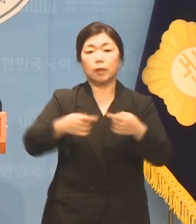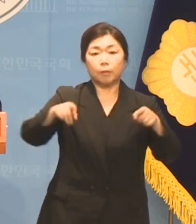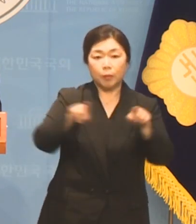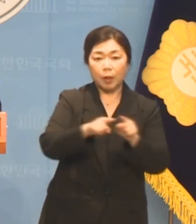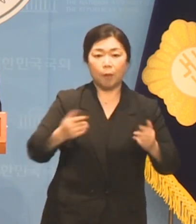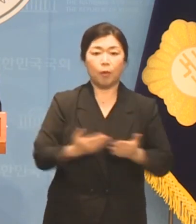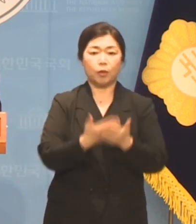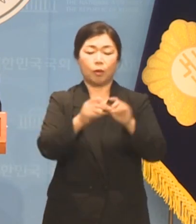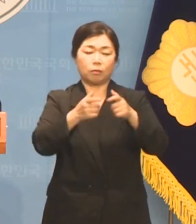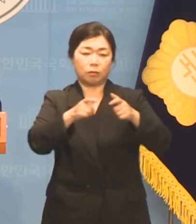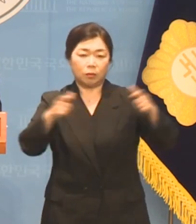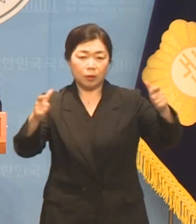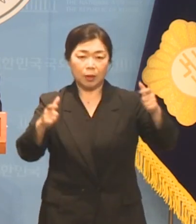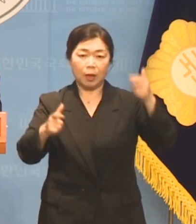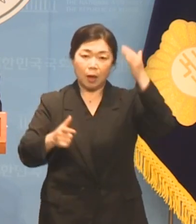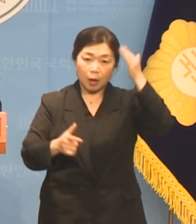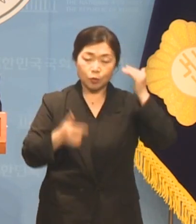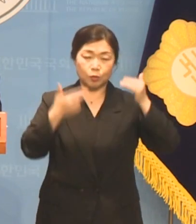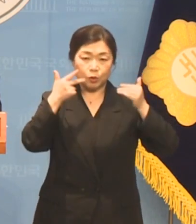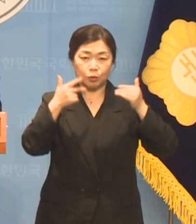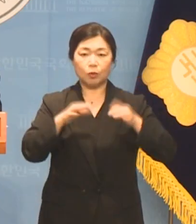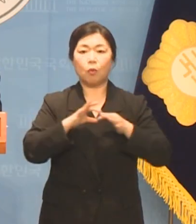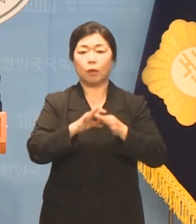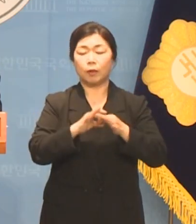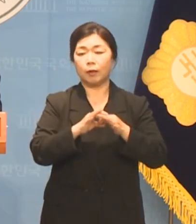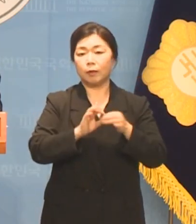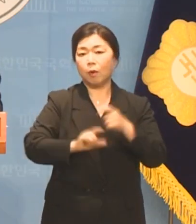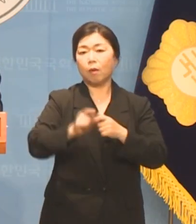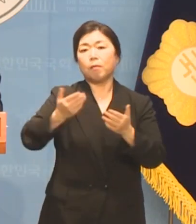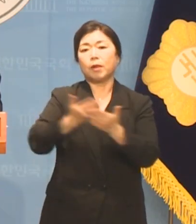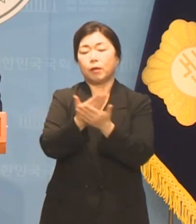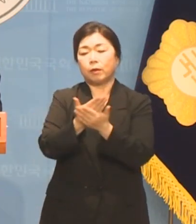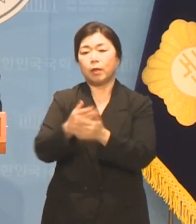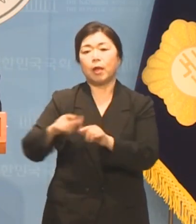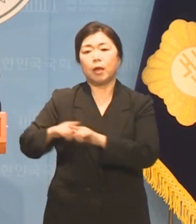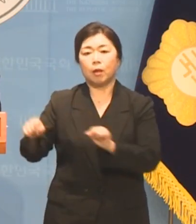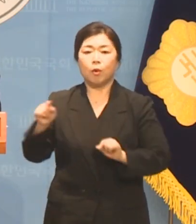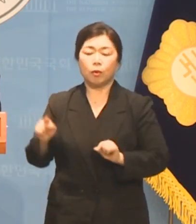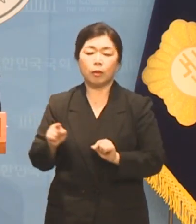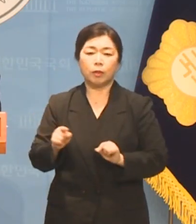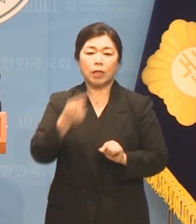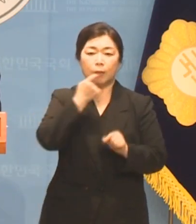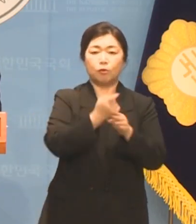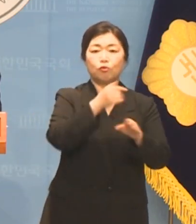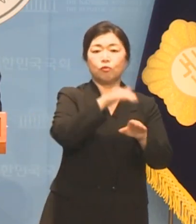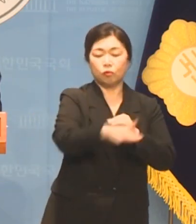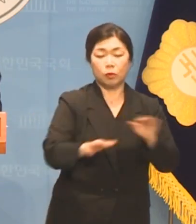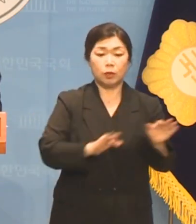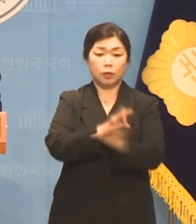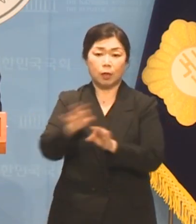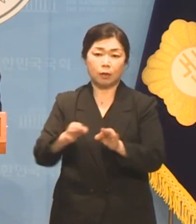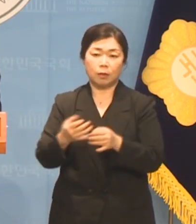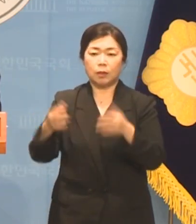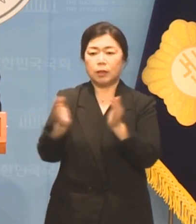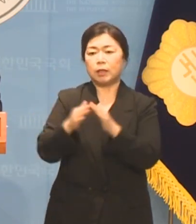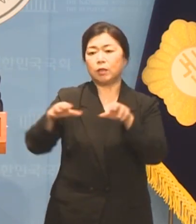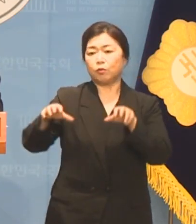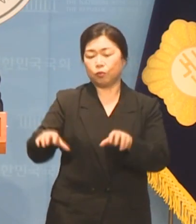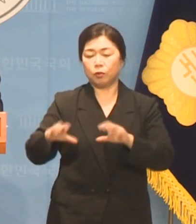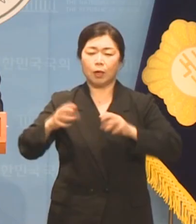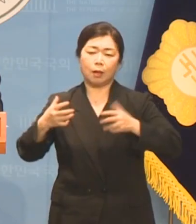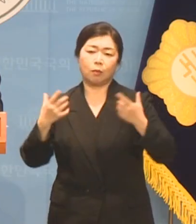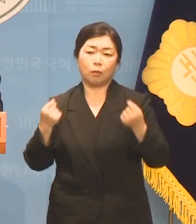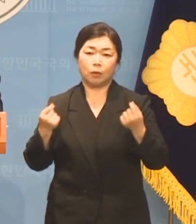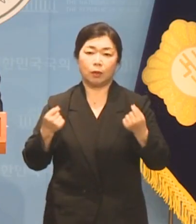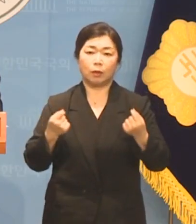관계를 발전시키겠습니다. 일본은 민주주의, 시장 경제를 함께하는 우리의 이웃입니다. 국교